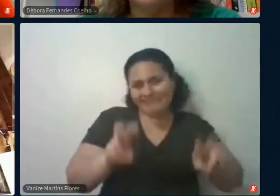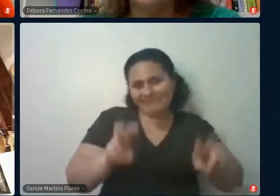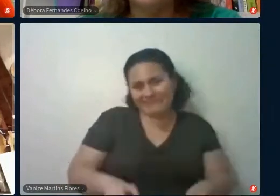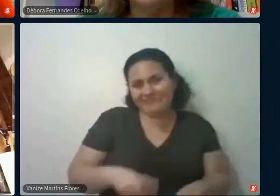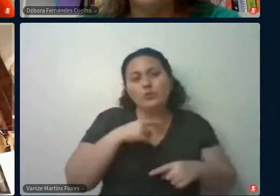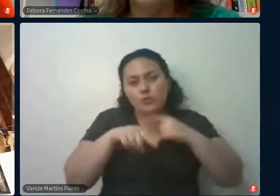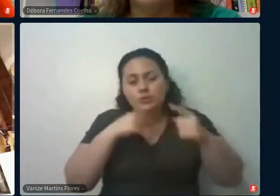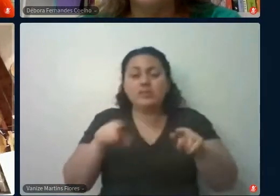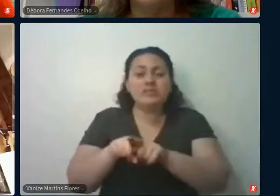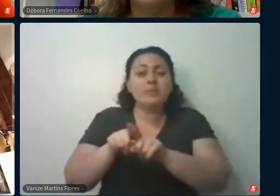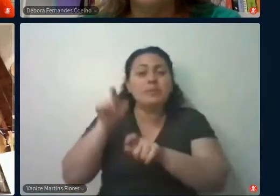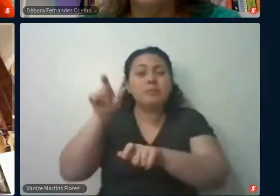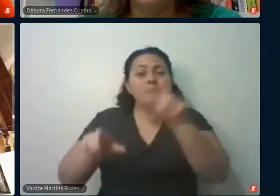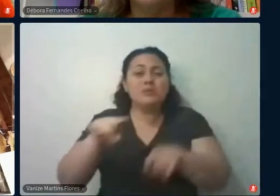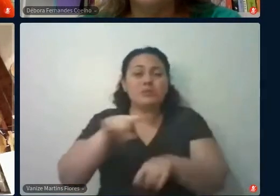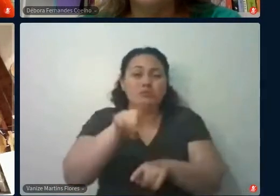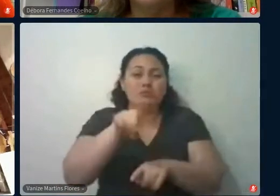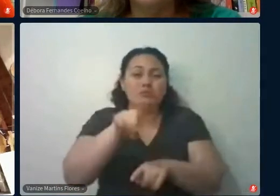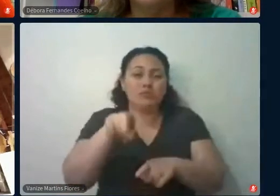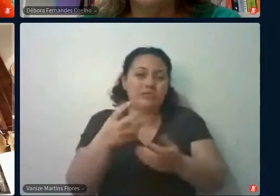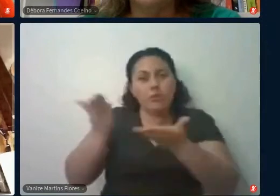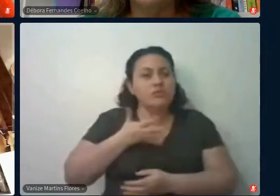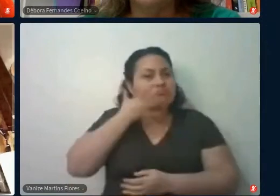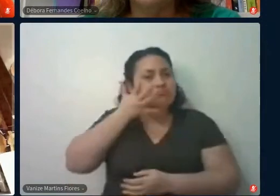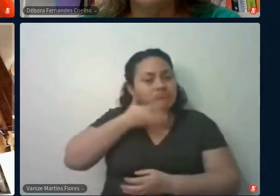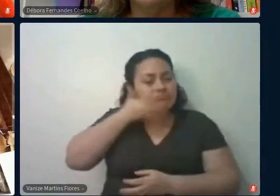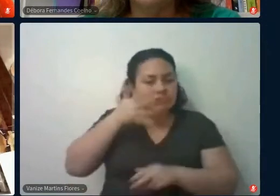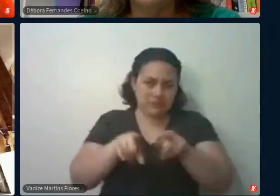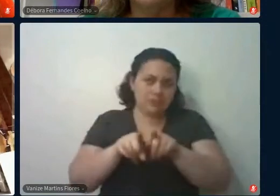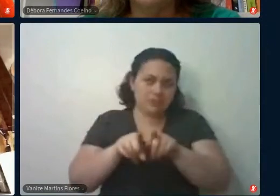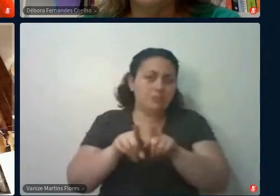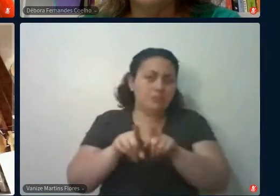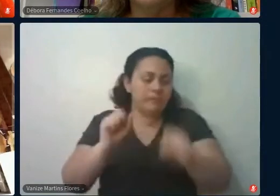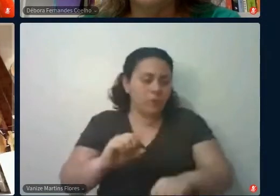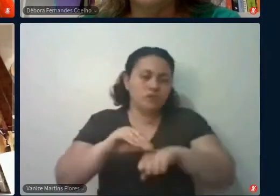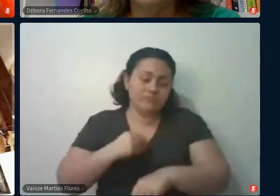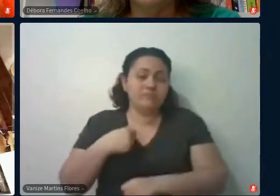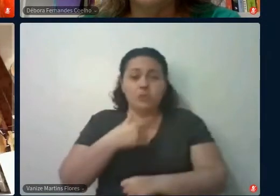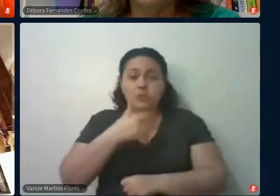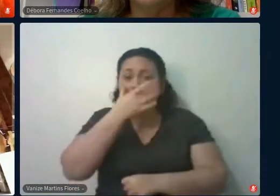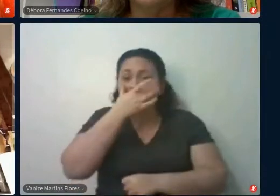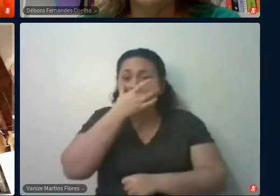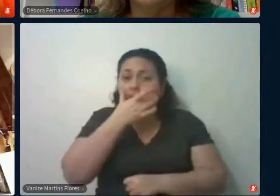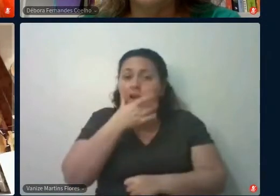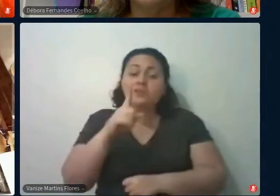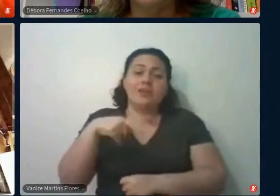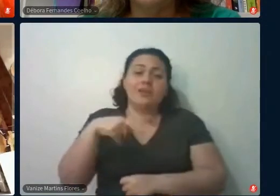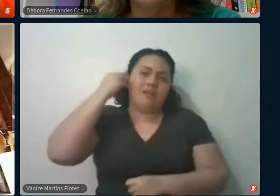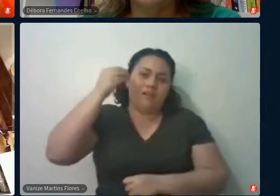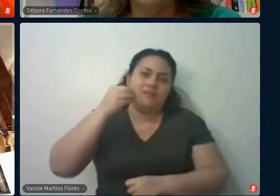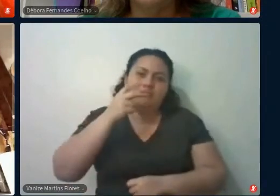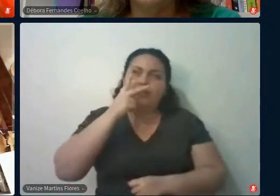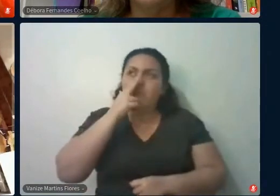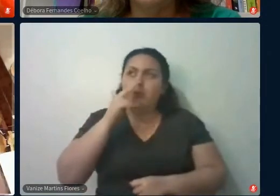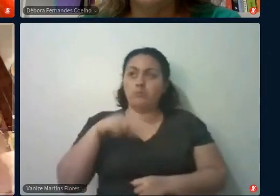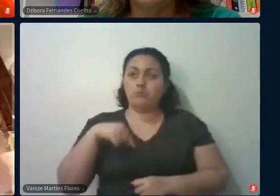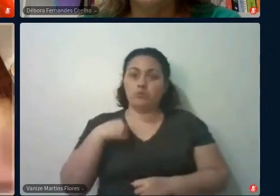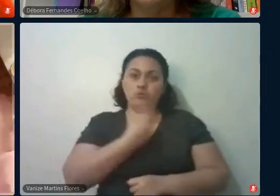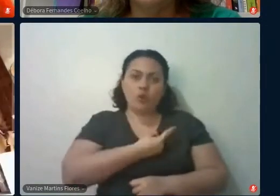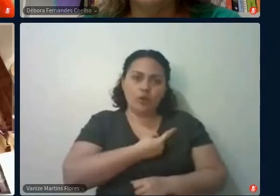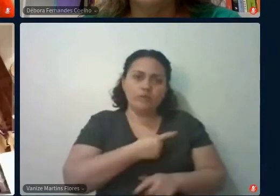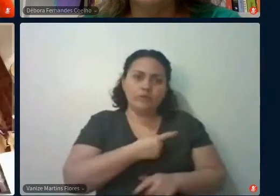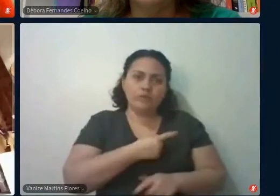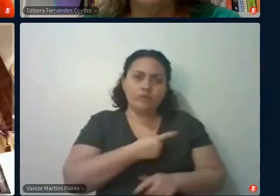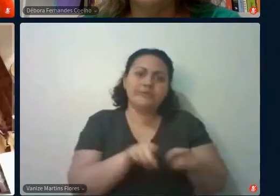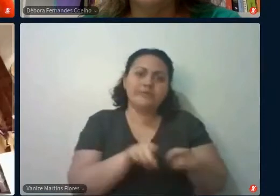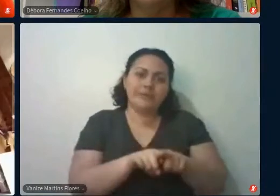de ouvir falando. Tá? Acho que é uma experiência para nós, assim como para vocês, e a gente